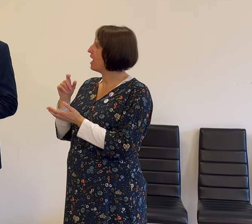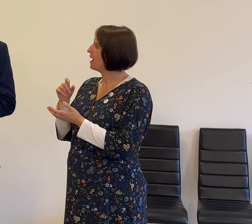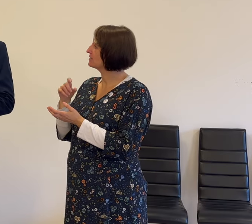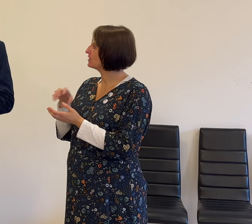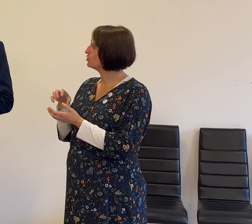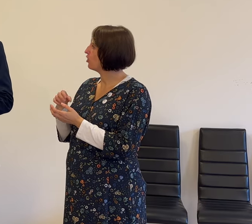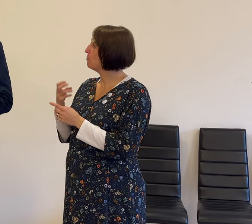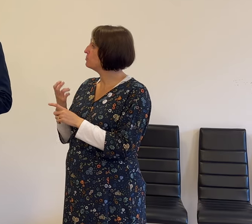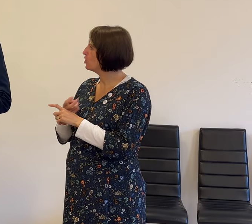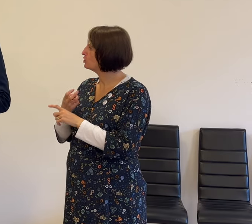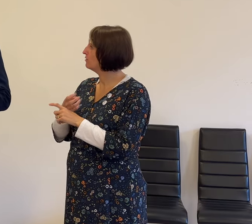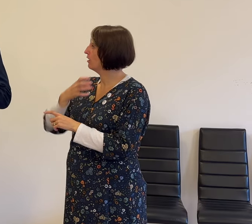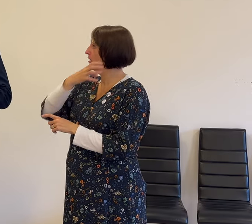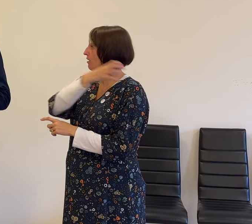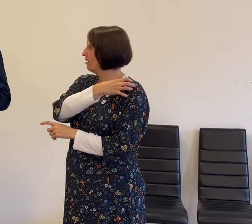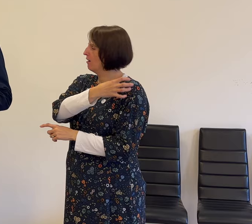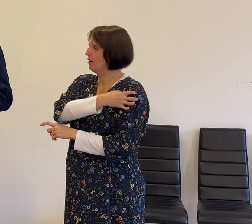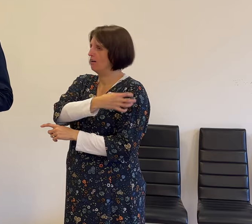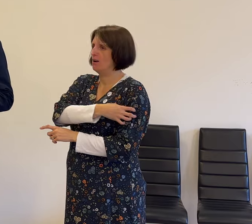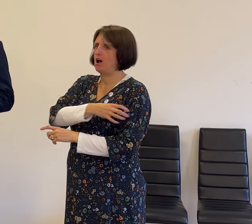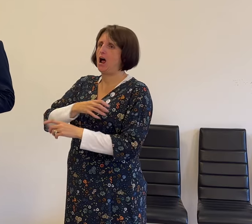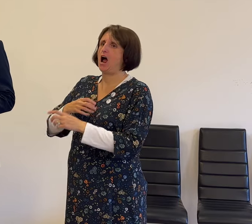a na ramenou bronzový oštěp.